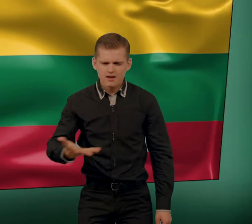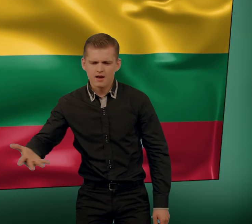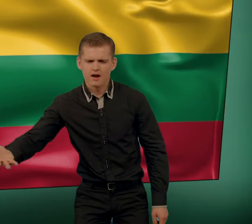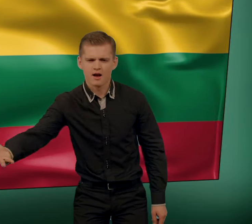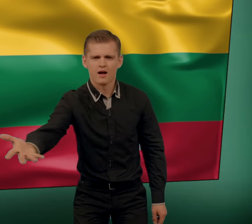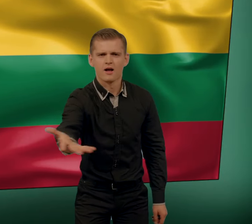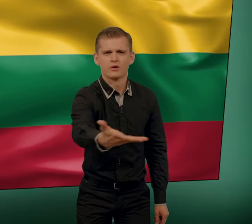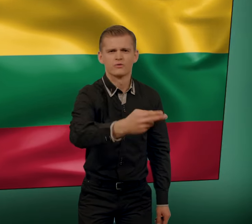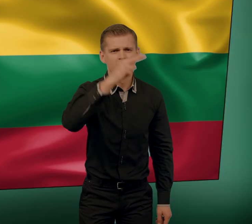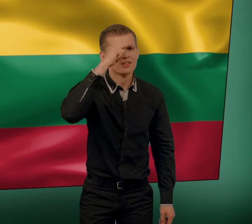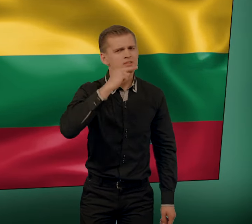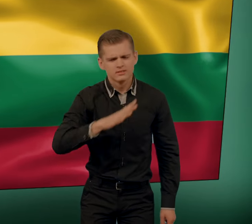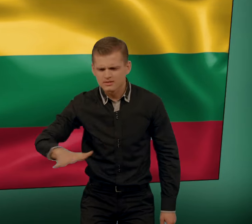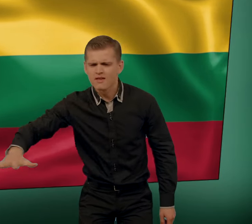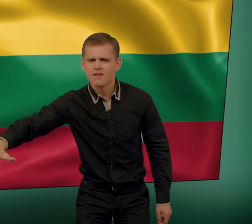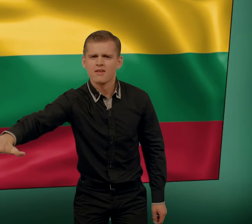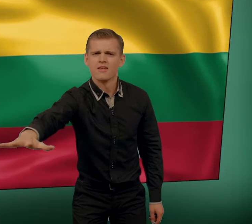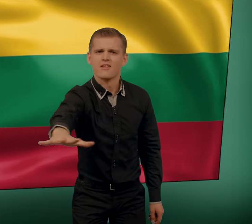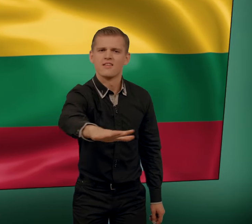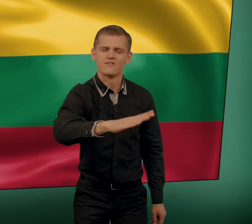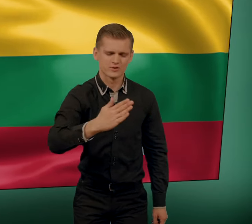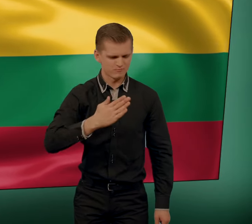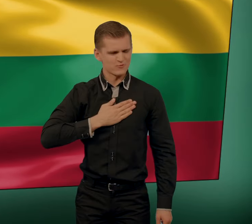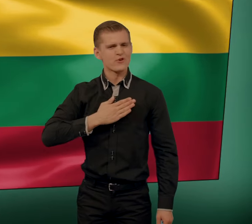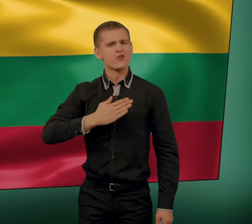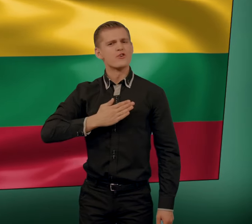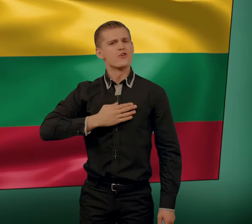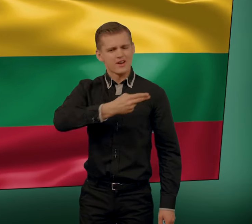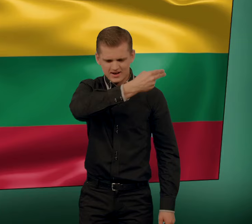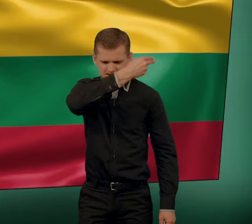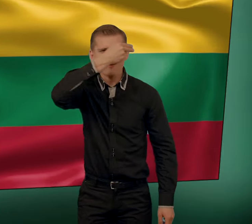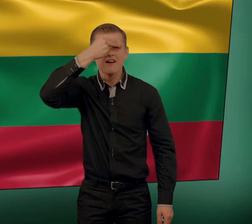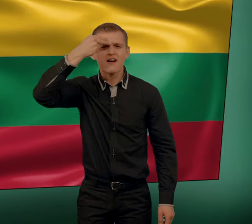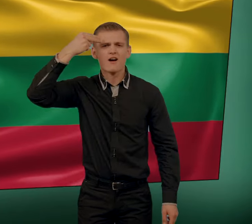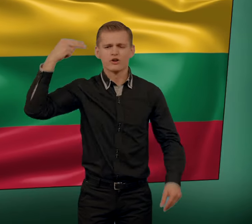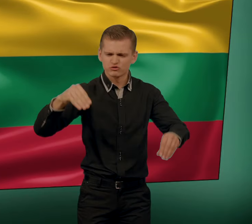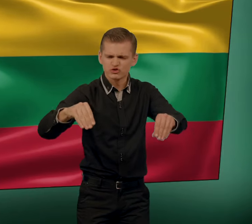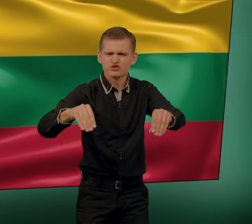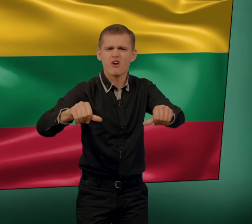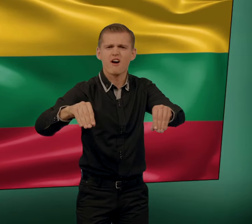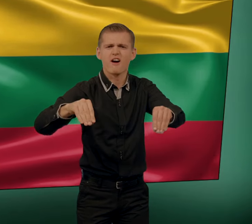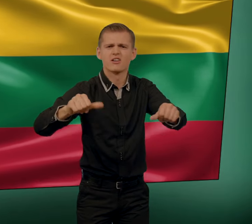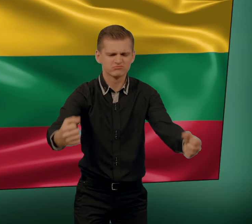Lietuvą kėpinią mūsų Tukin vyrių